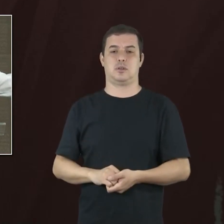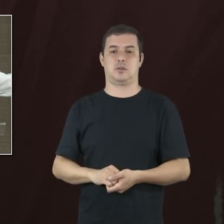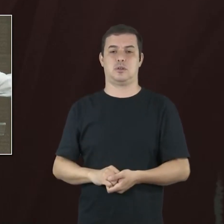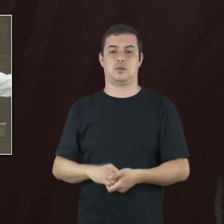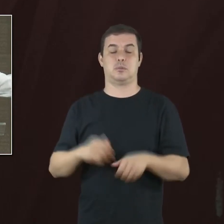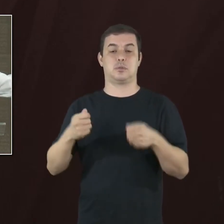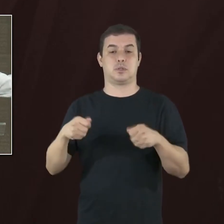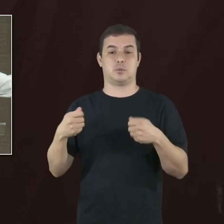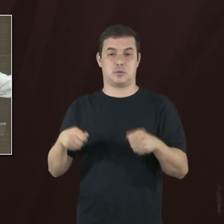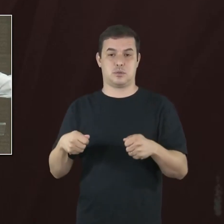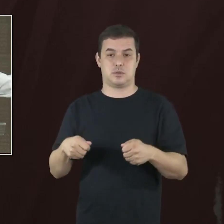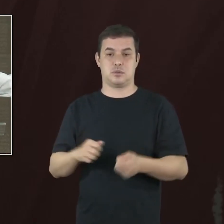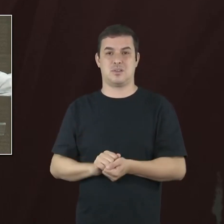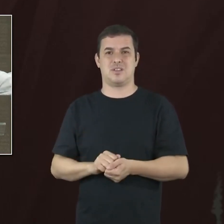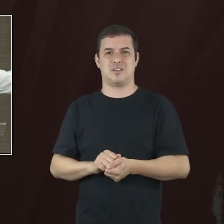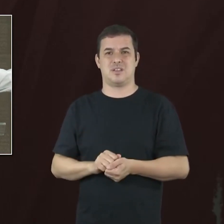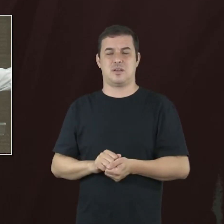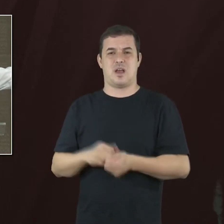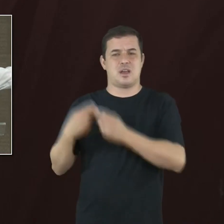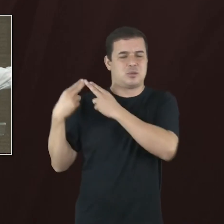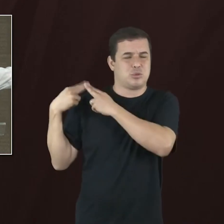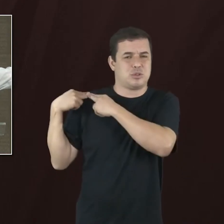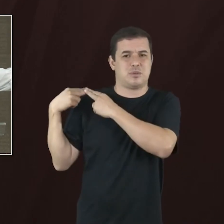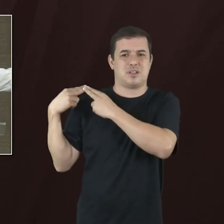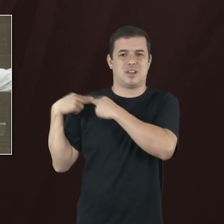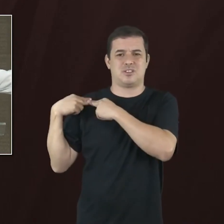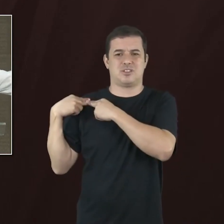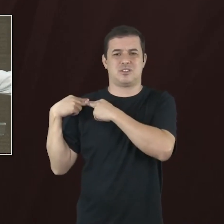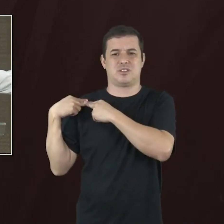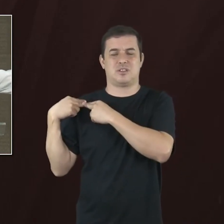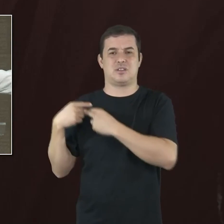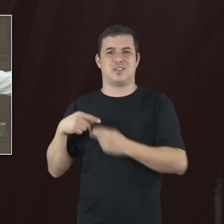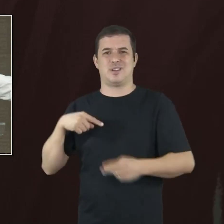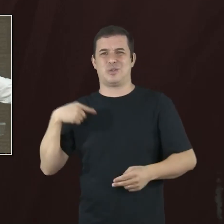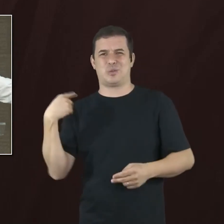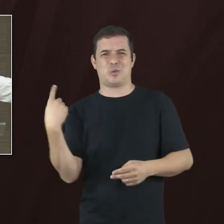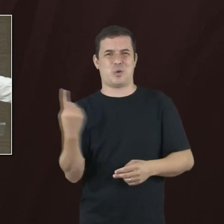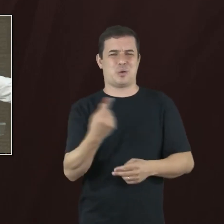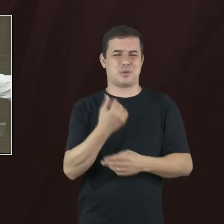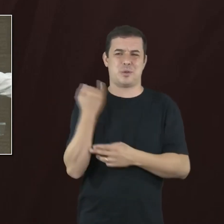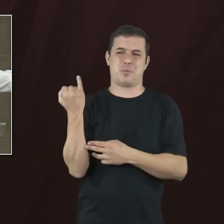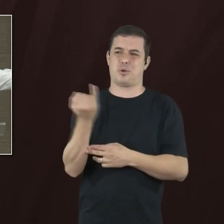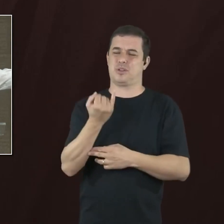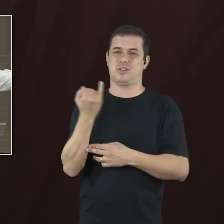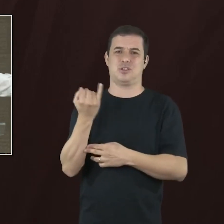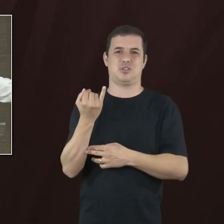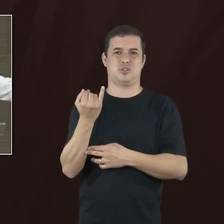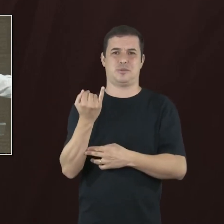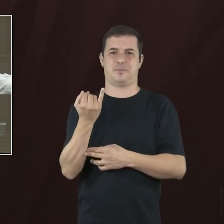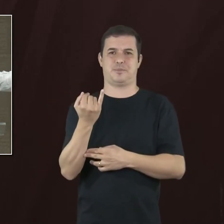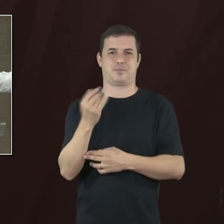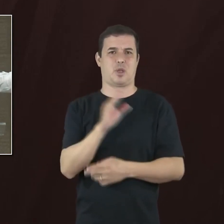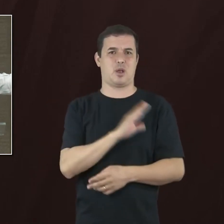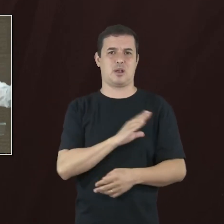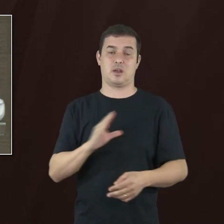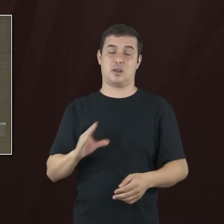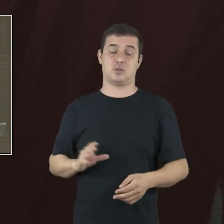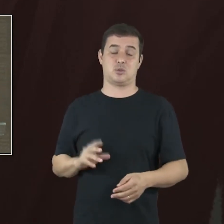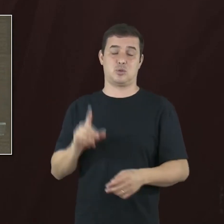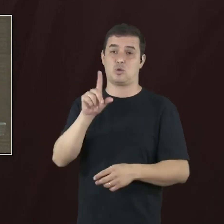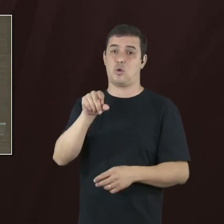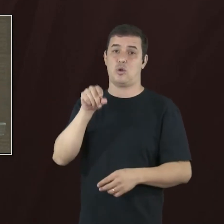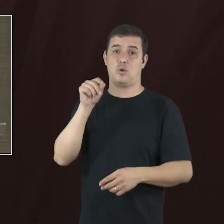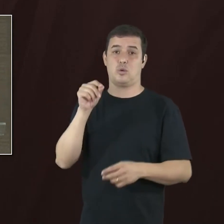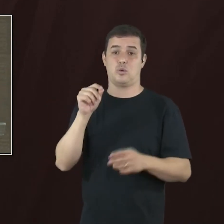mãos. Vamos abraçar todos. Todos são importantes. Todos os membros do corpo de Cristo são importantes para